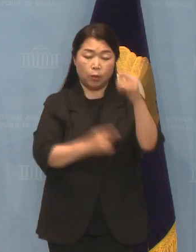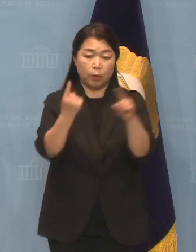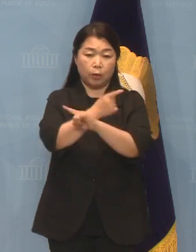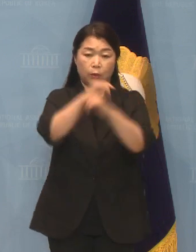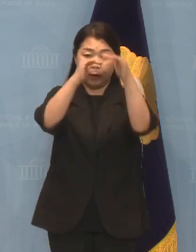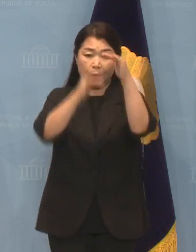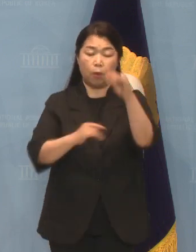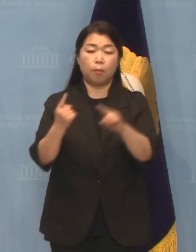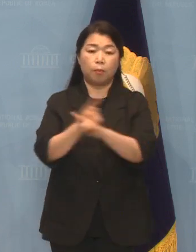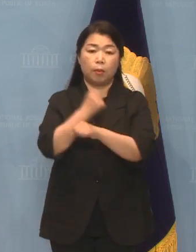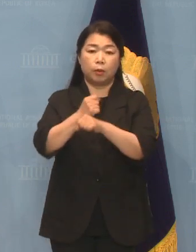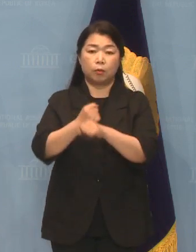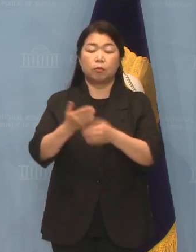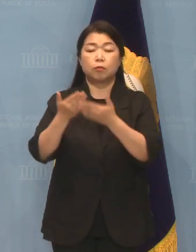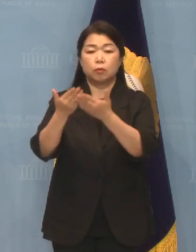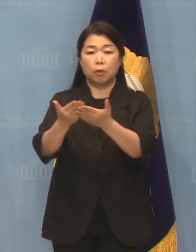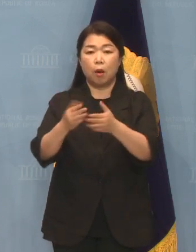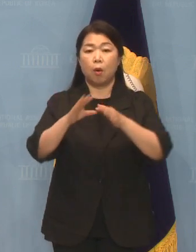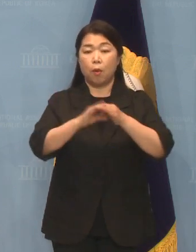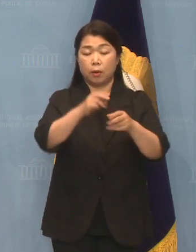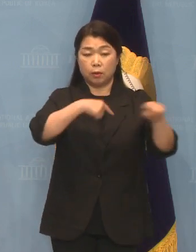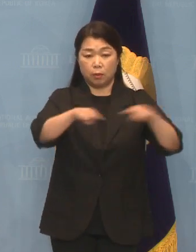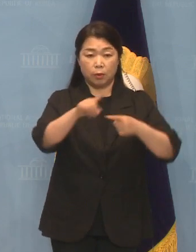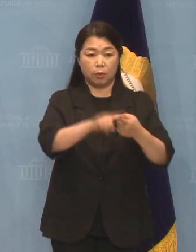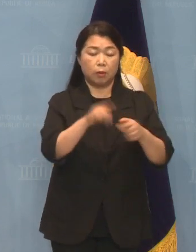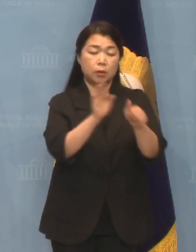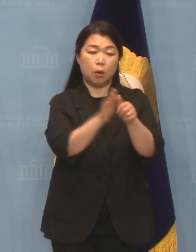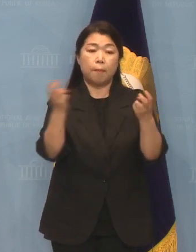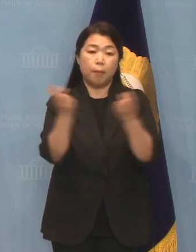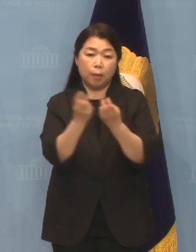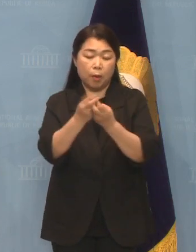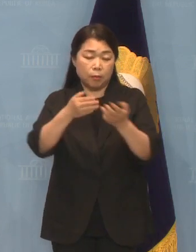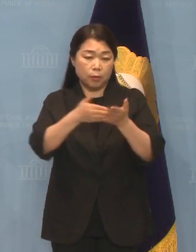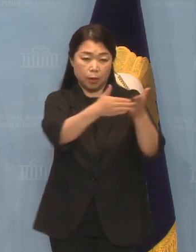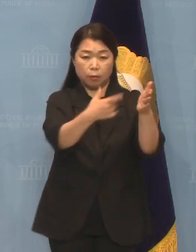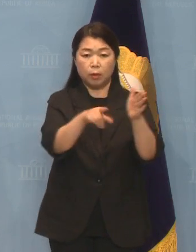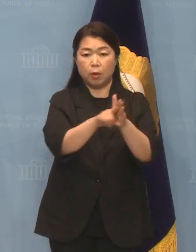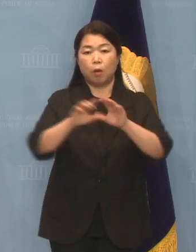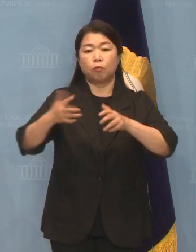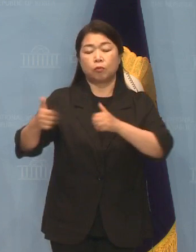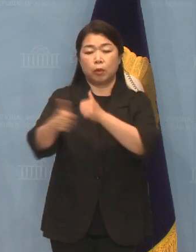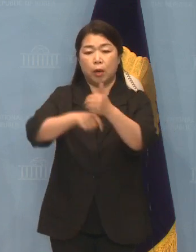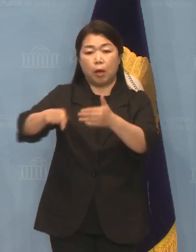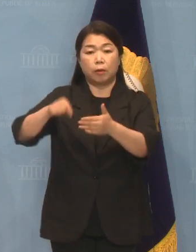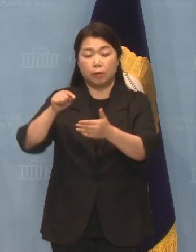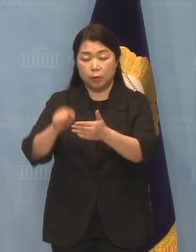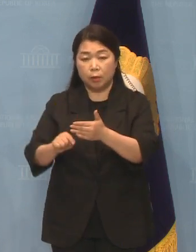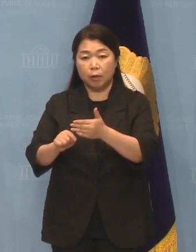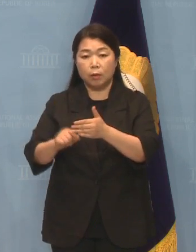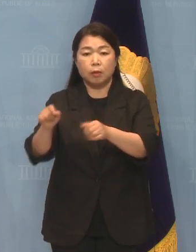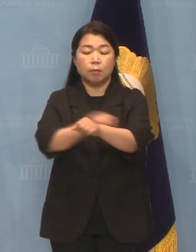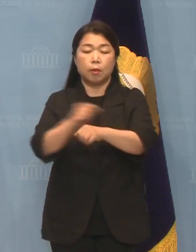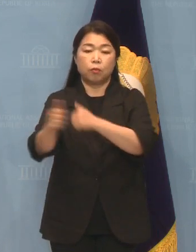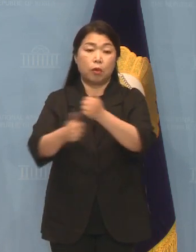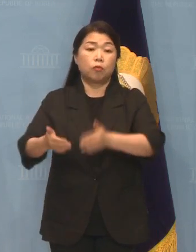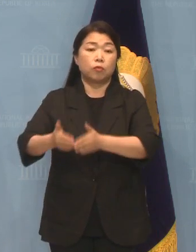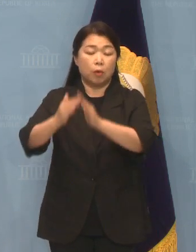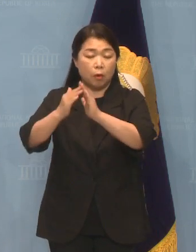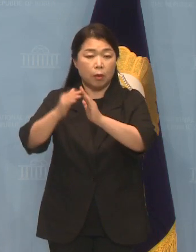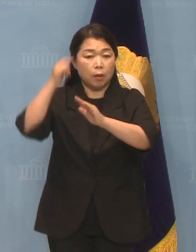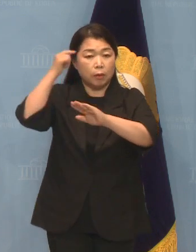개선책 마련과 관련 정책에 대한 지원 방안을 제안하기 위해서 국회 내에 특위를